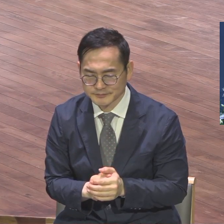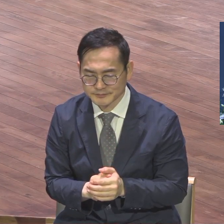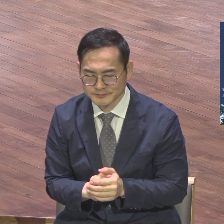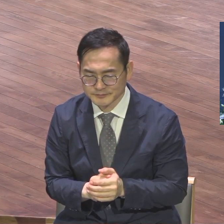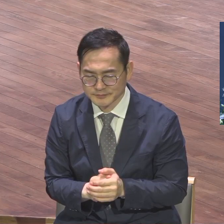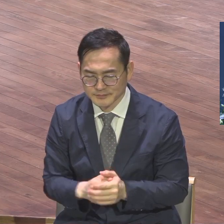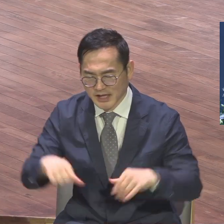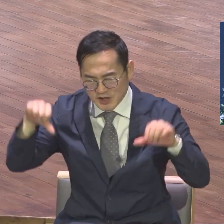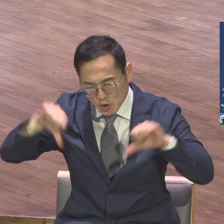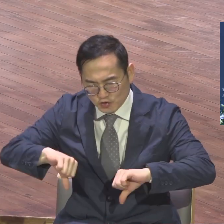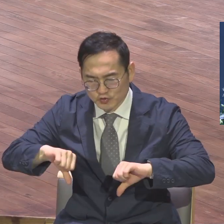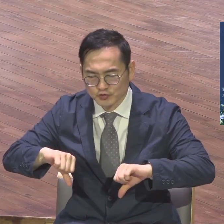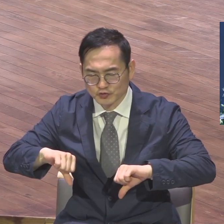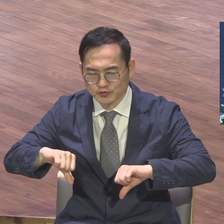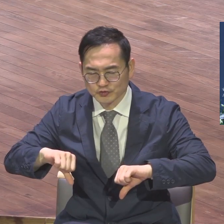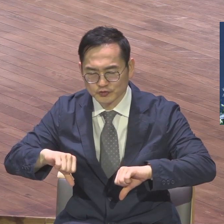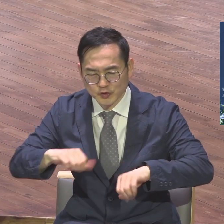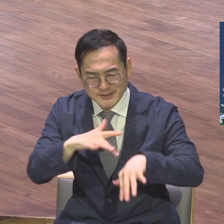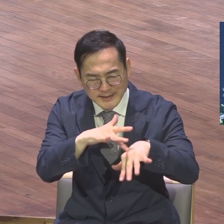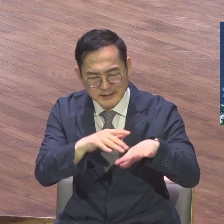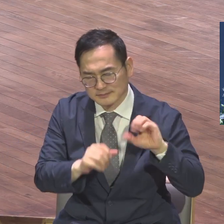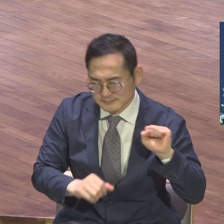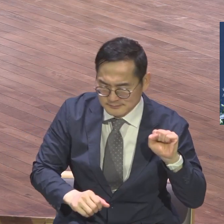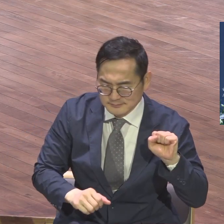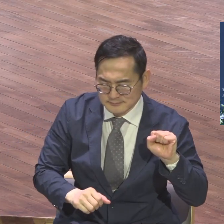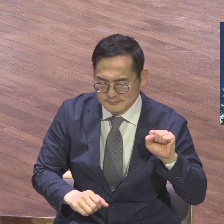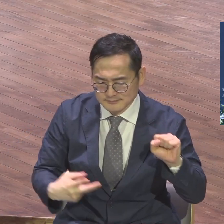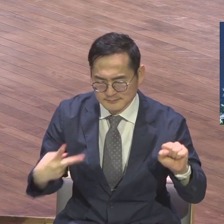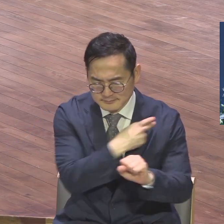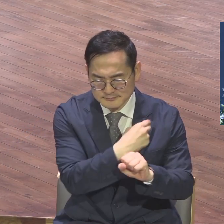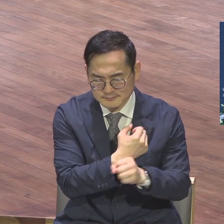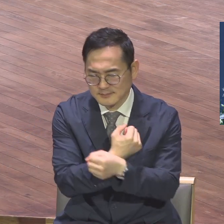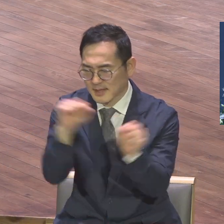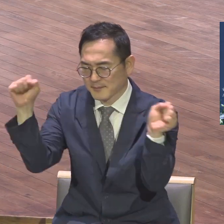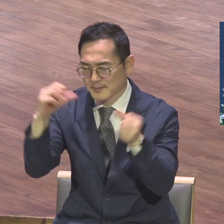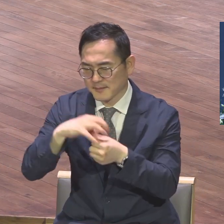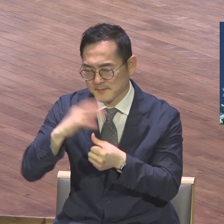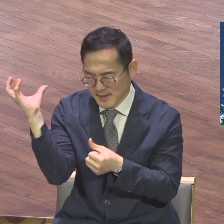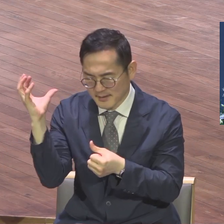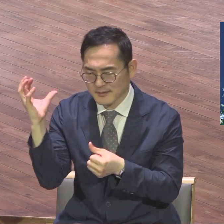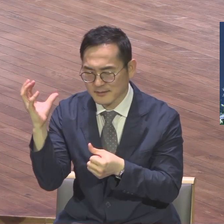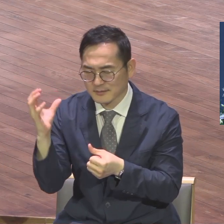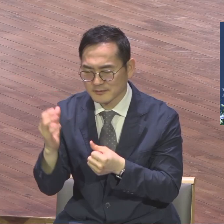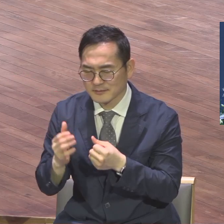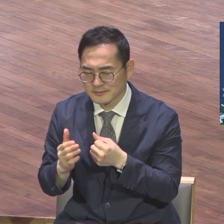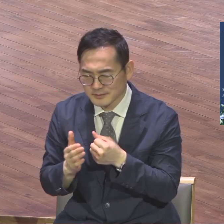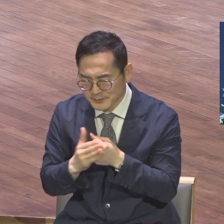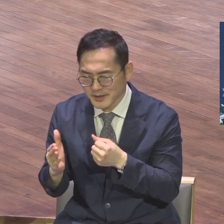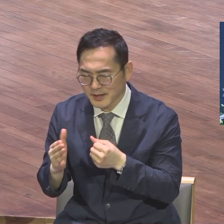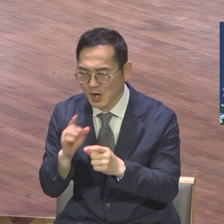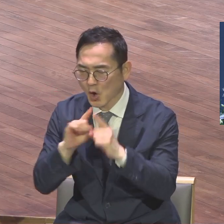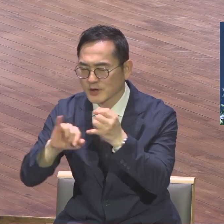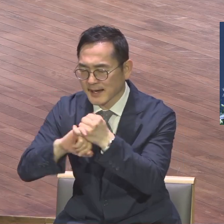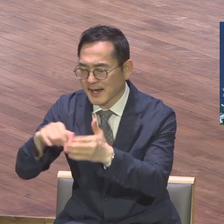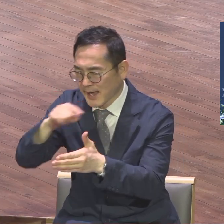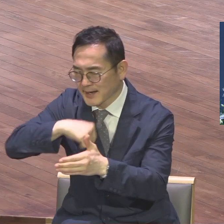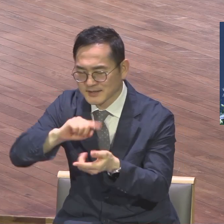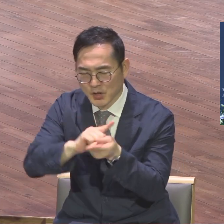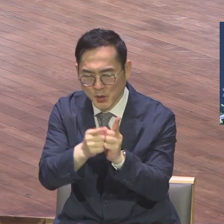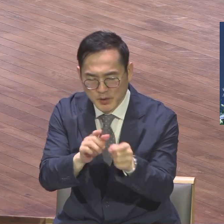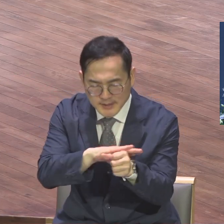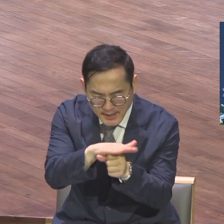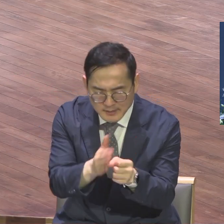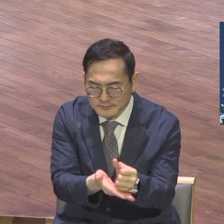모든 저주에서 모든 사수팔자 운명에서 완전히 해방되어졌으므로 이제는 은혜 아래에서 서로 사랑하고 서로